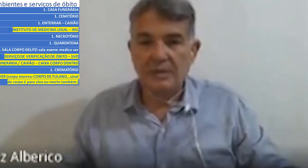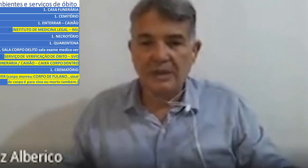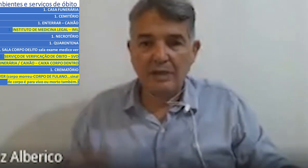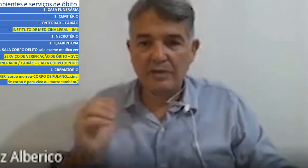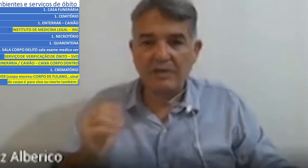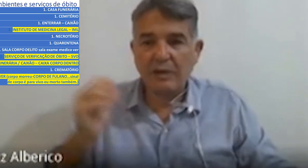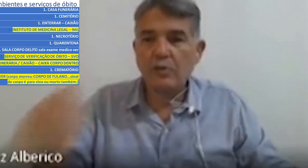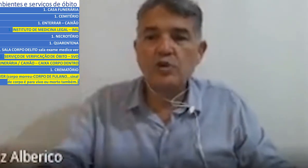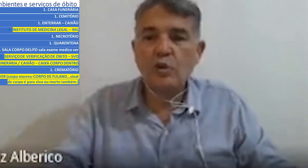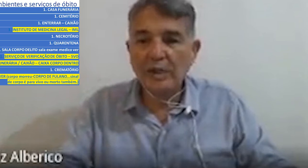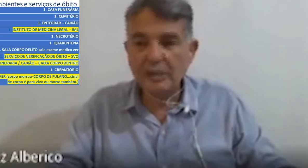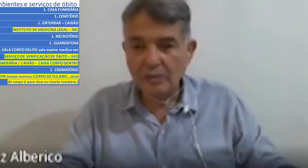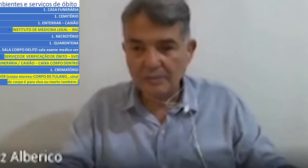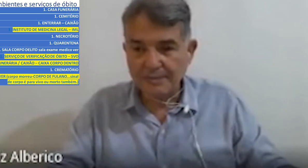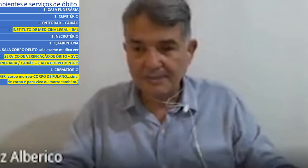cemitério, você vai estar construindo.